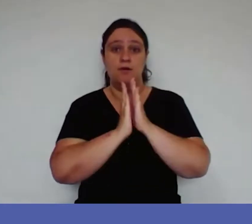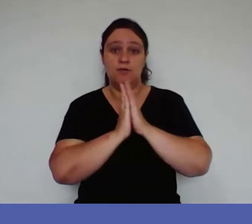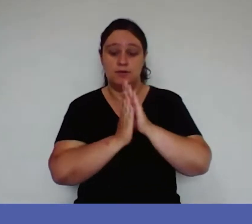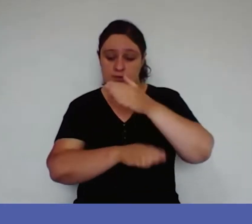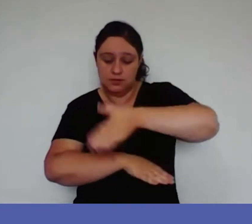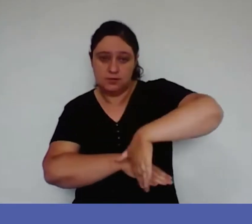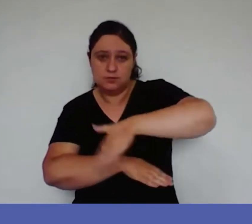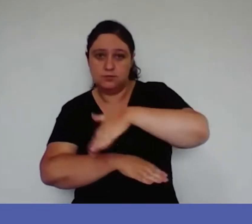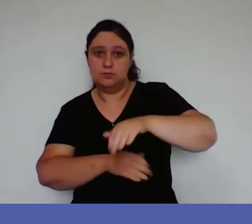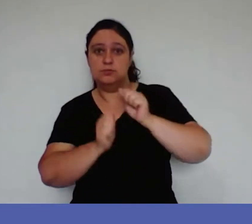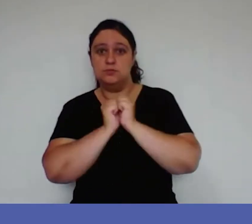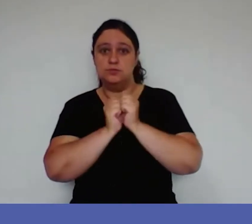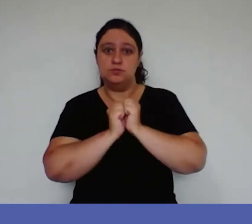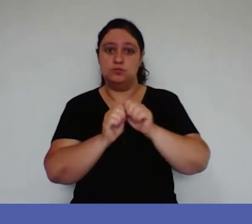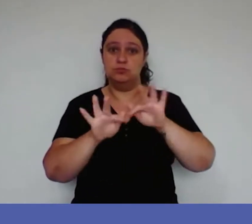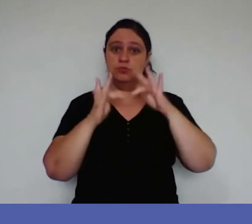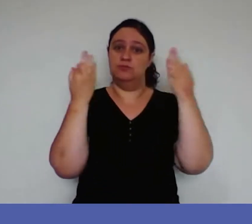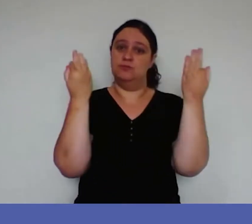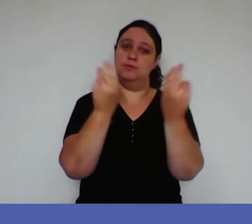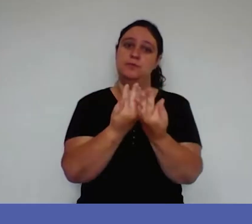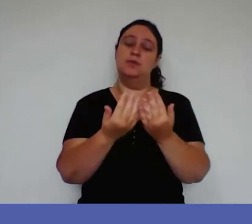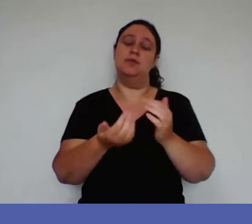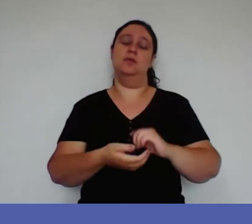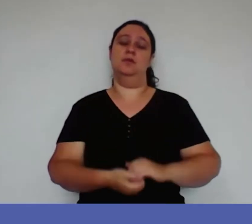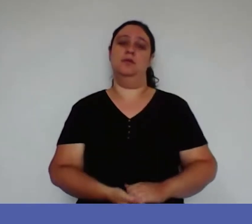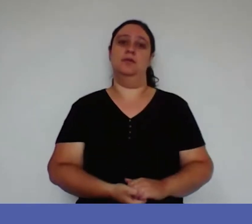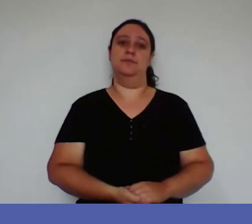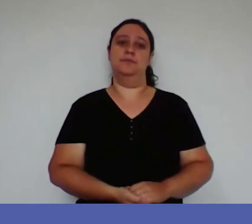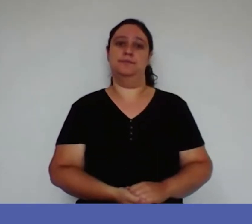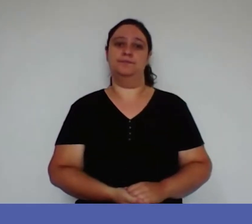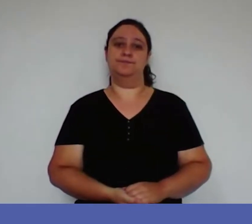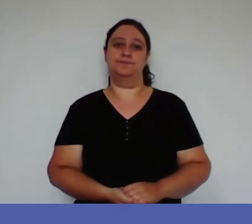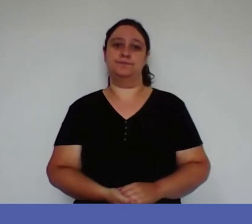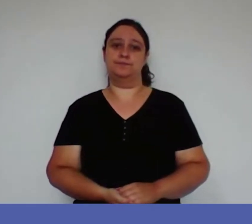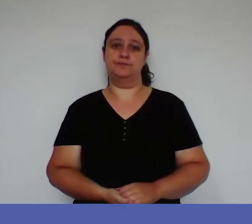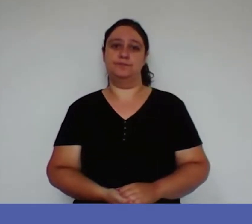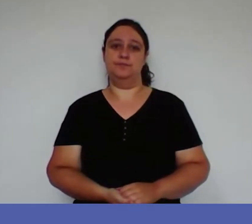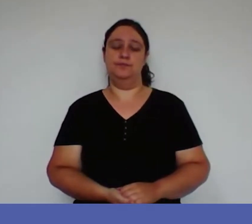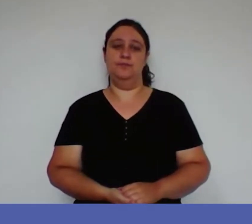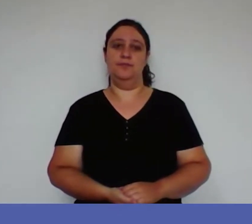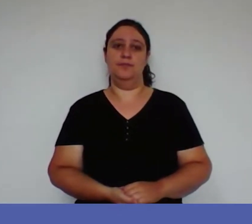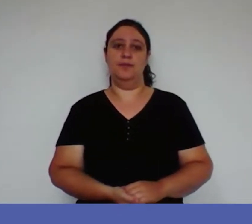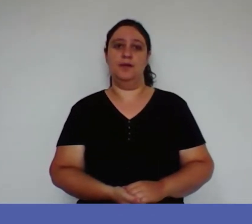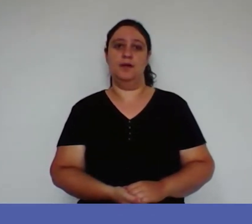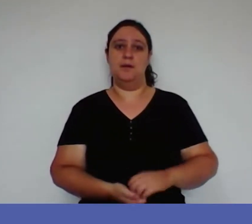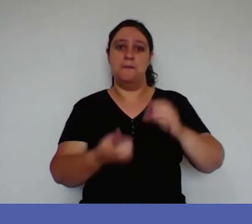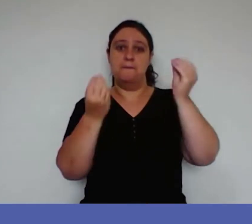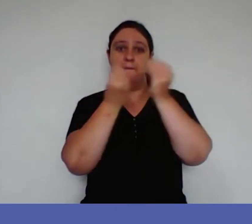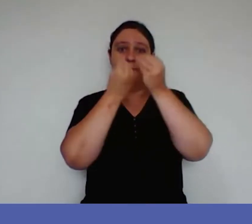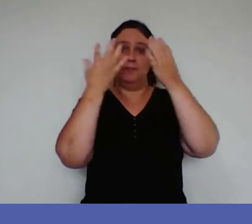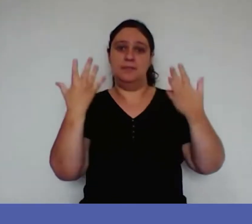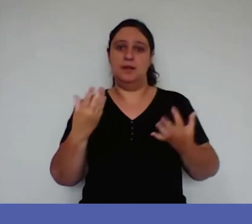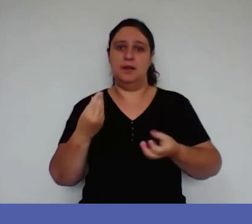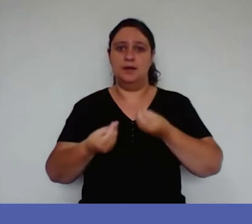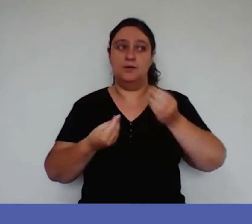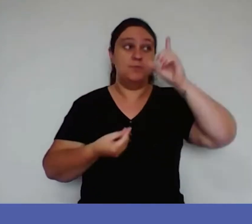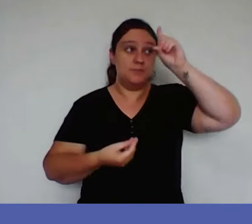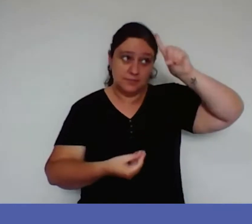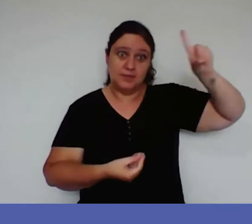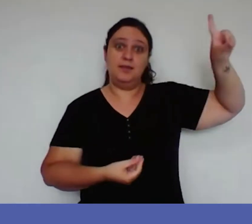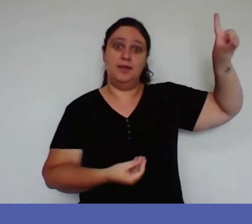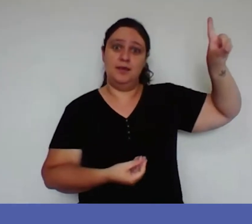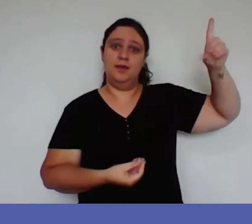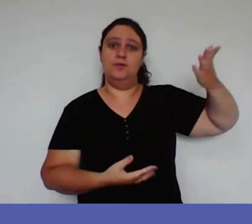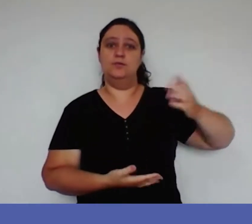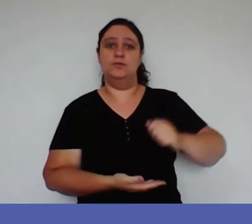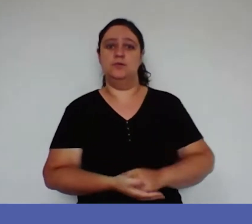pais, seus avós. Irmãos, quem faz esse milagre é só o Senhor. Mas por que Ele está fazendo